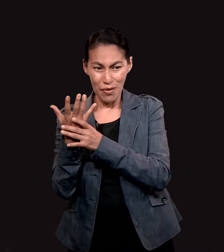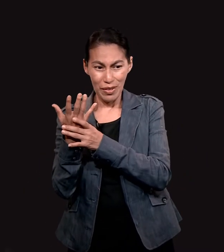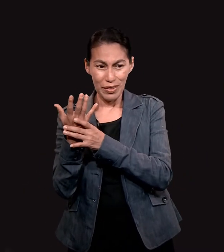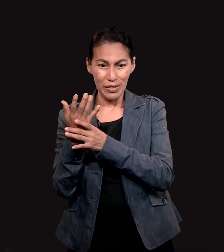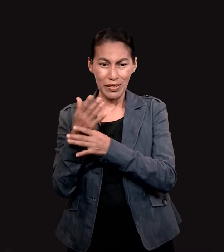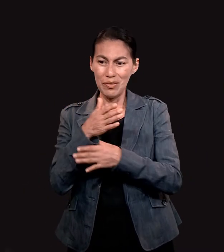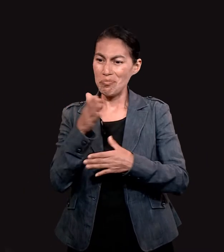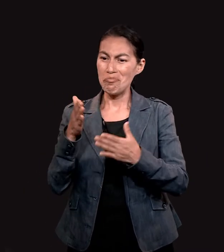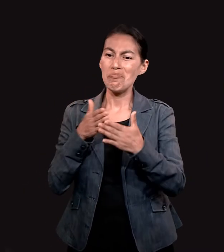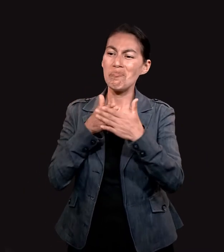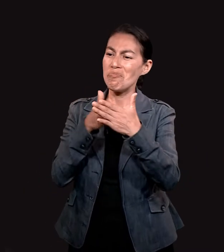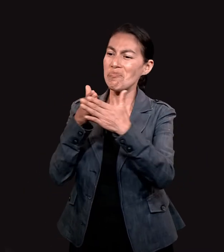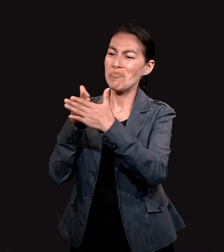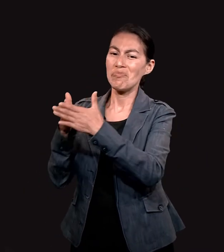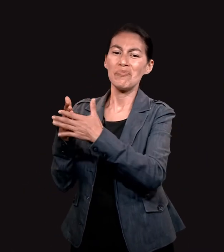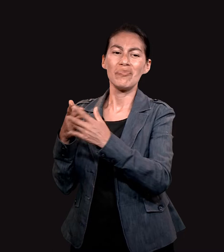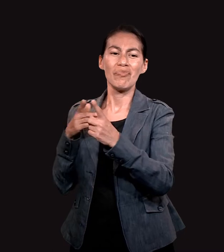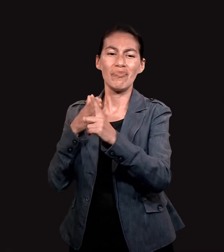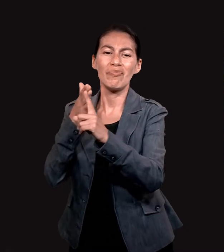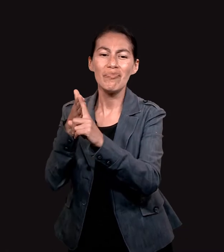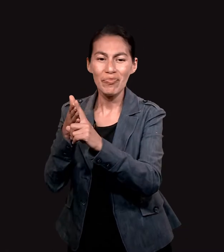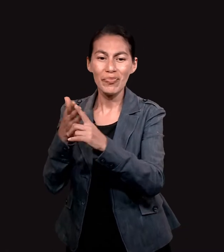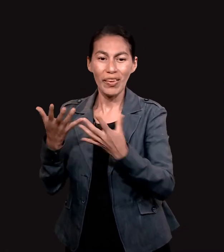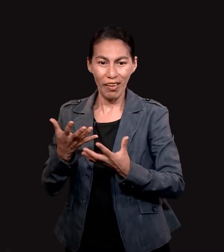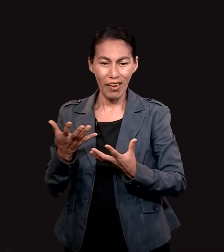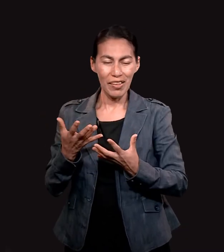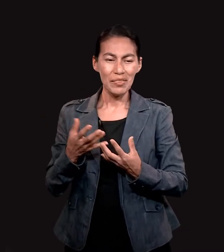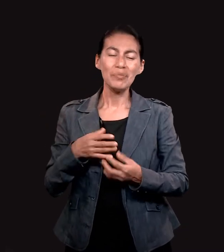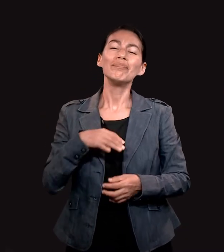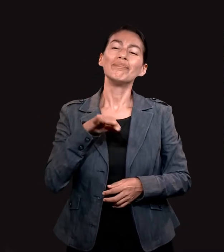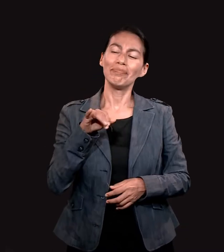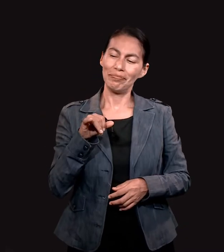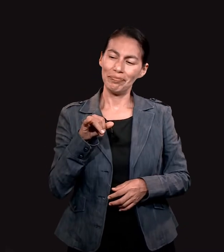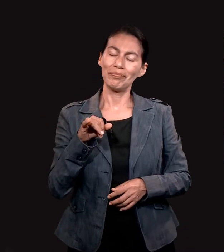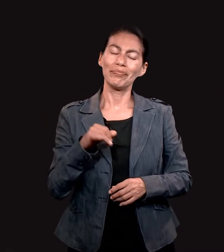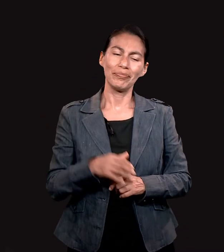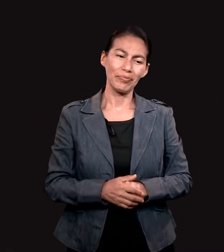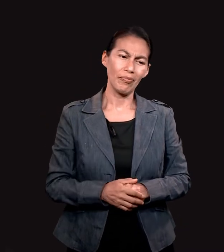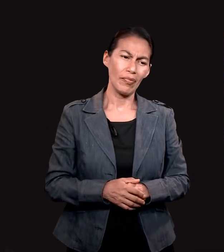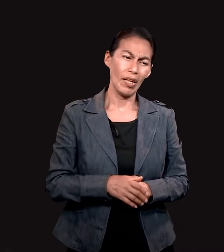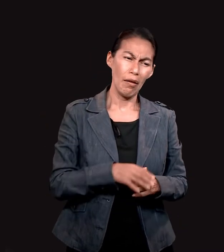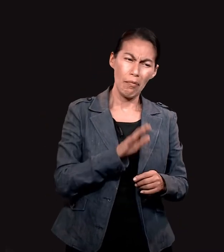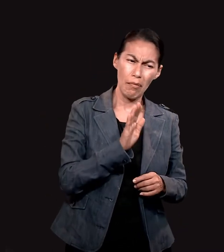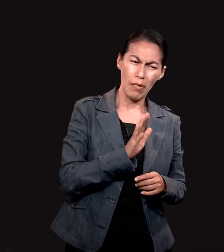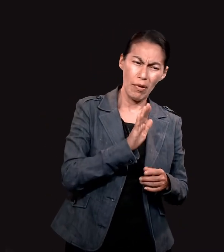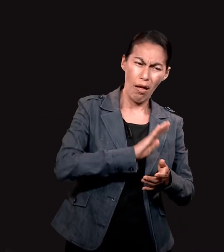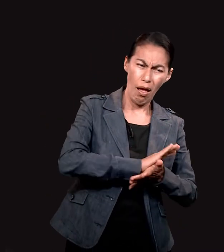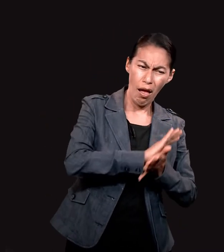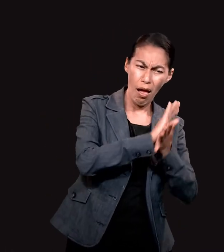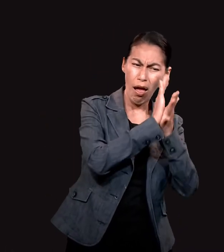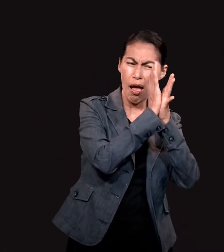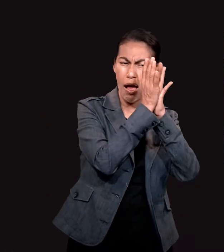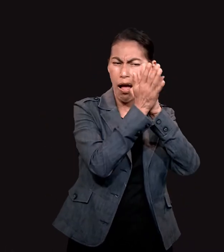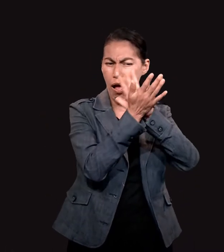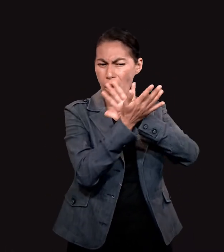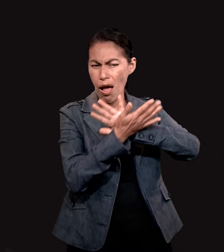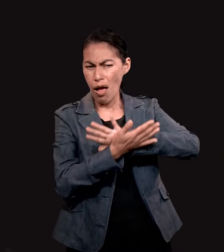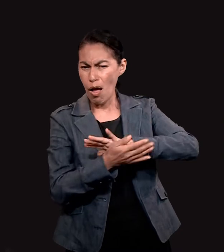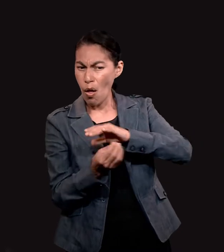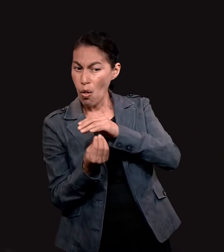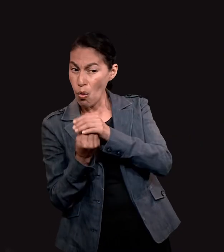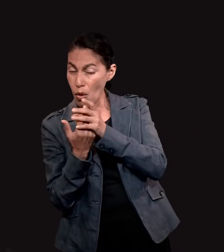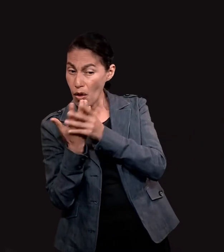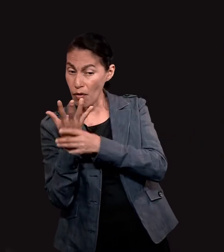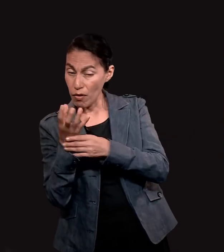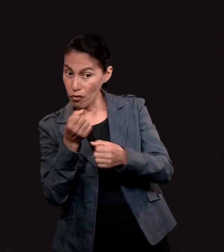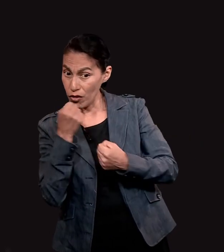para poder enfrentar los desafíos de la vida. Como una transformación, como un transformador que